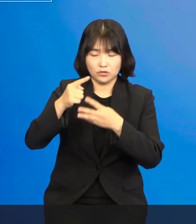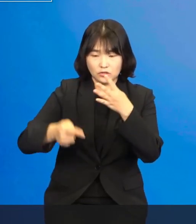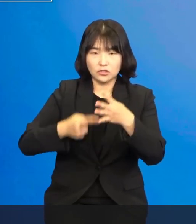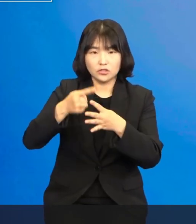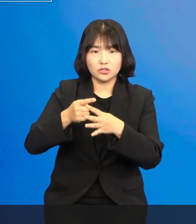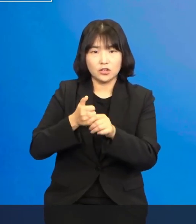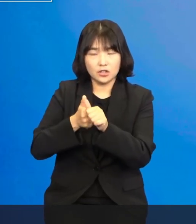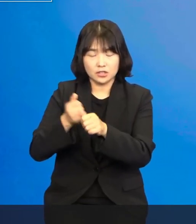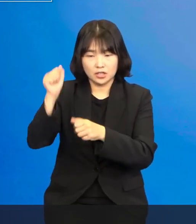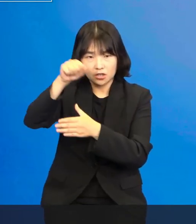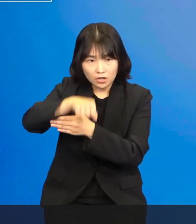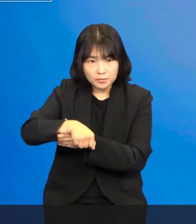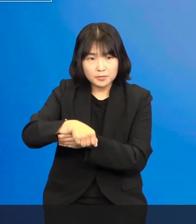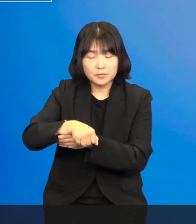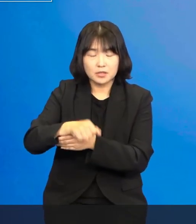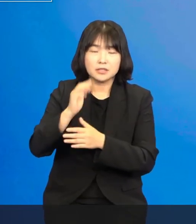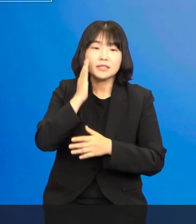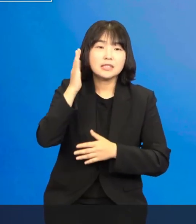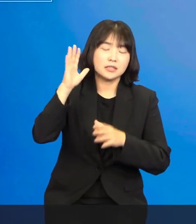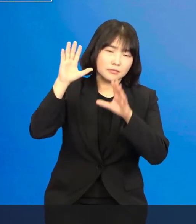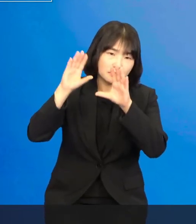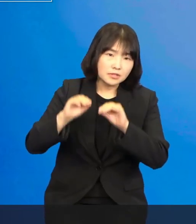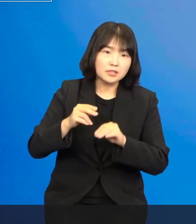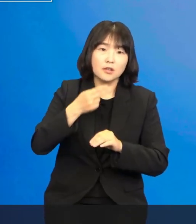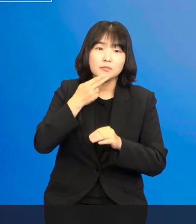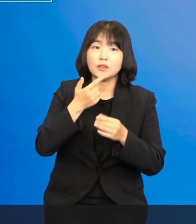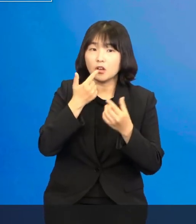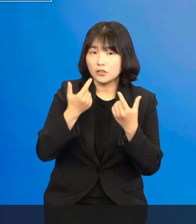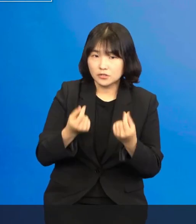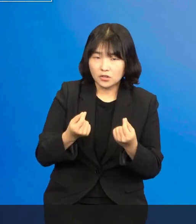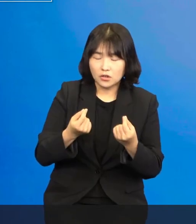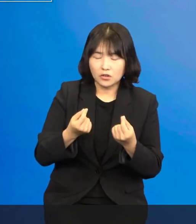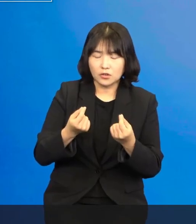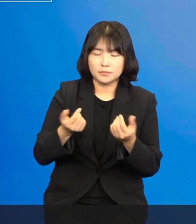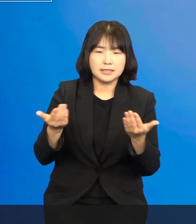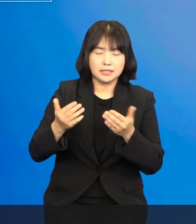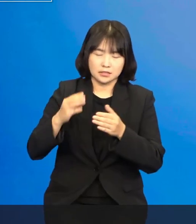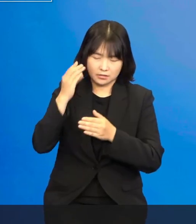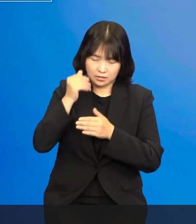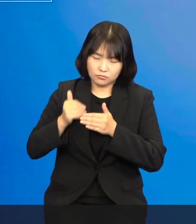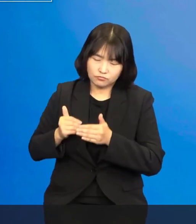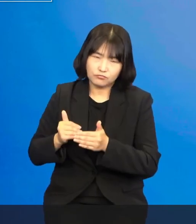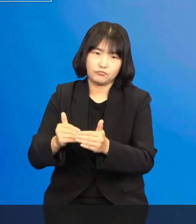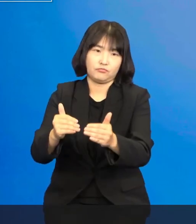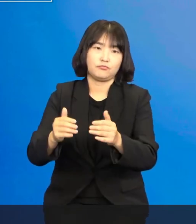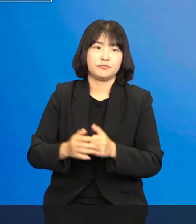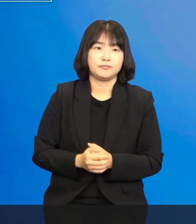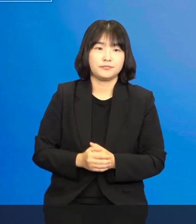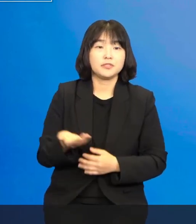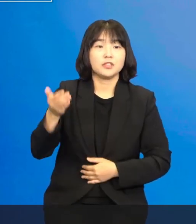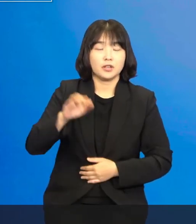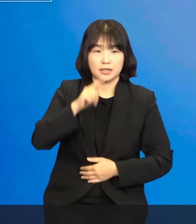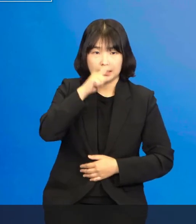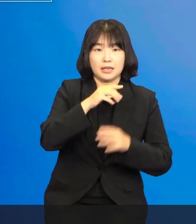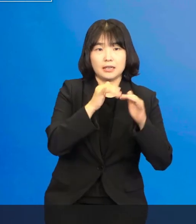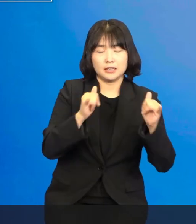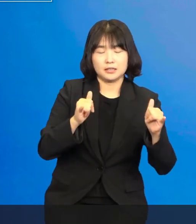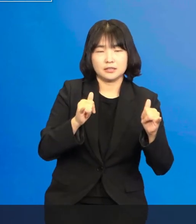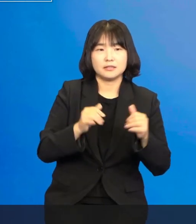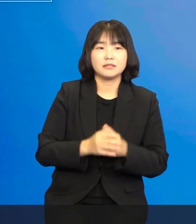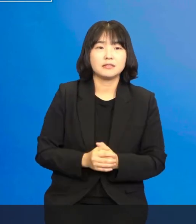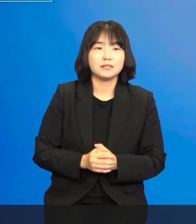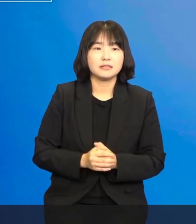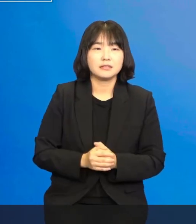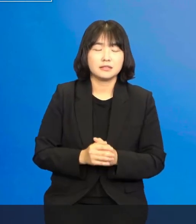열매를 맺으며 그 잎이 시들지 아니함 같으니 하는 일마다 잘 될 것이다. 그러나 악인은